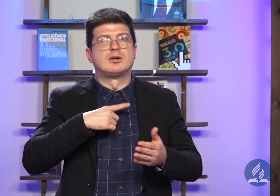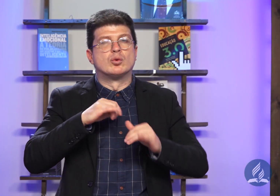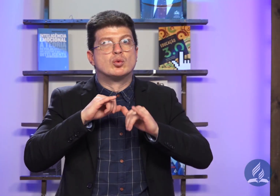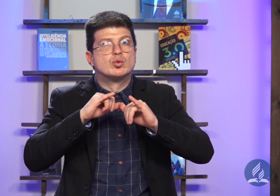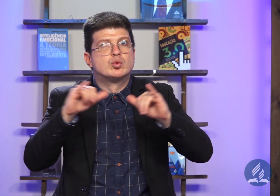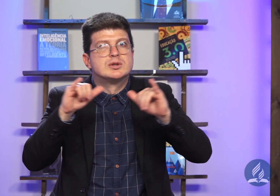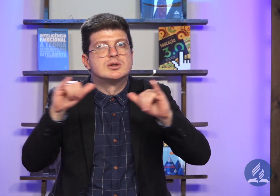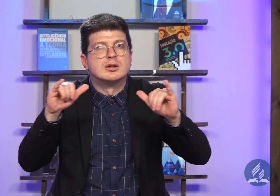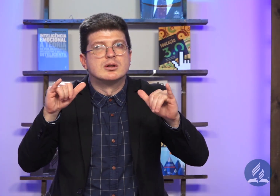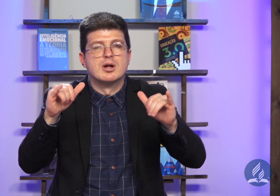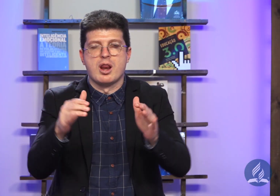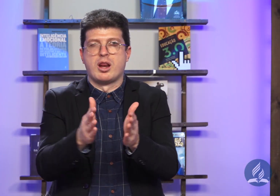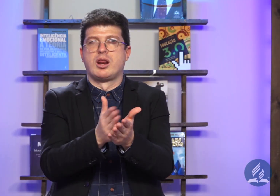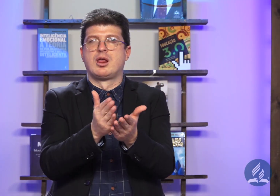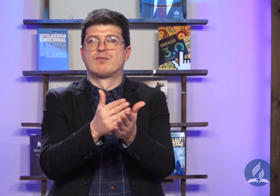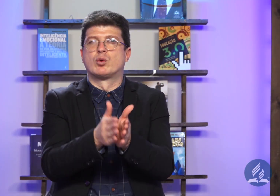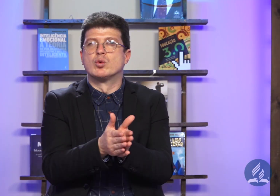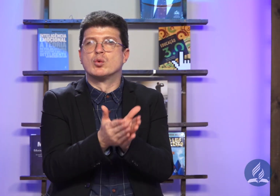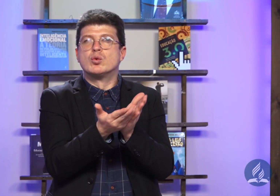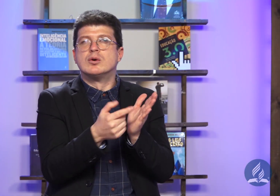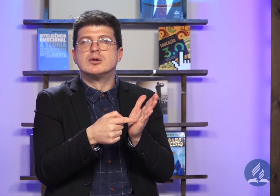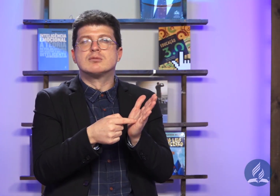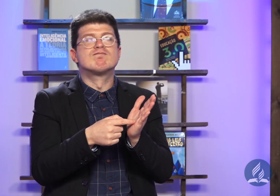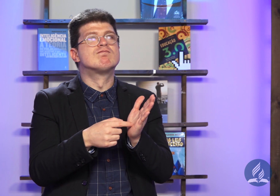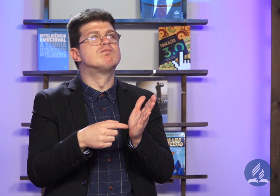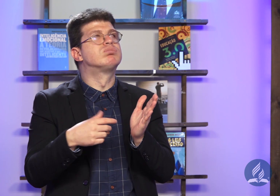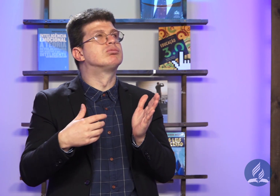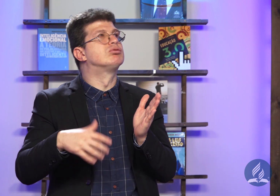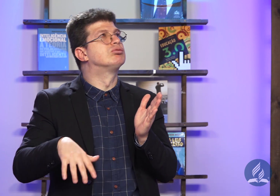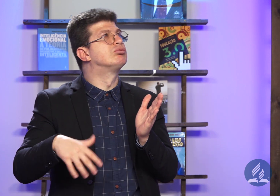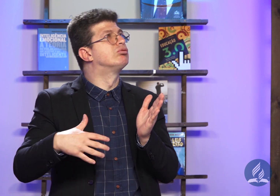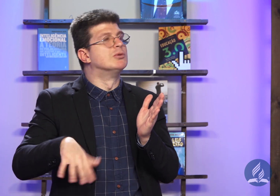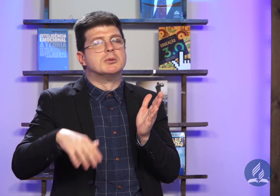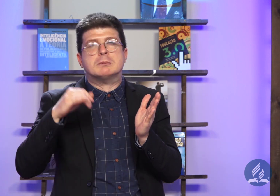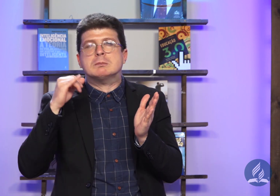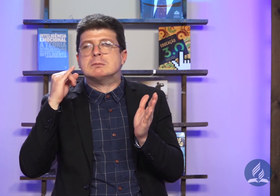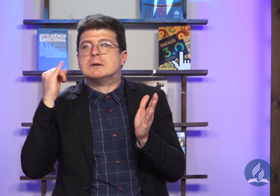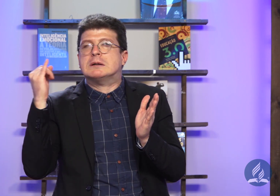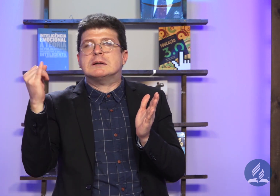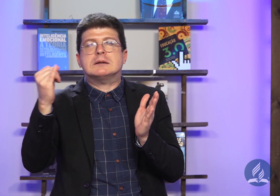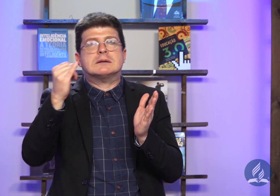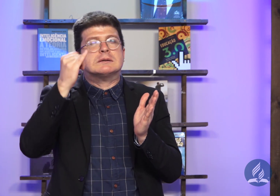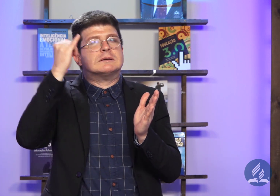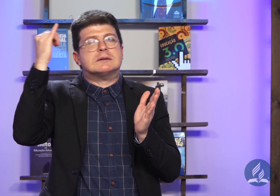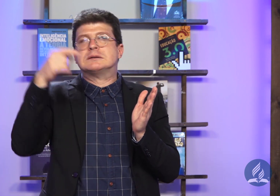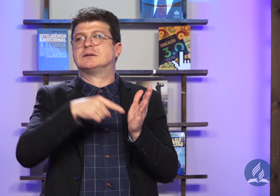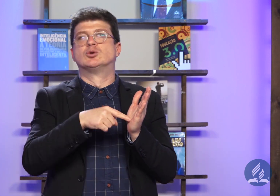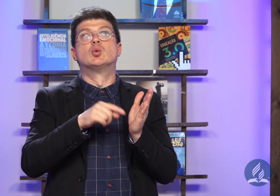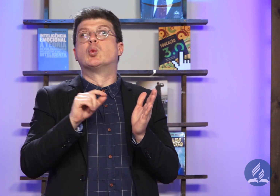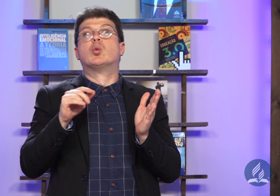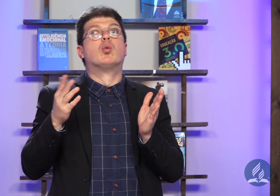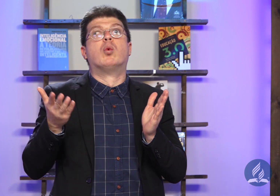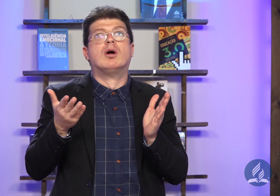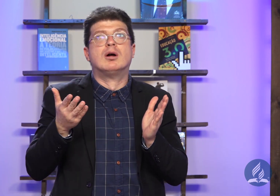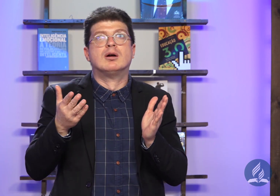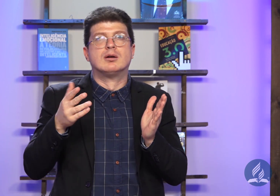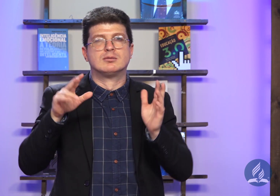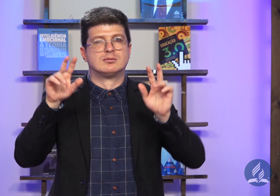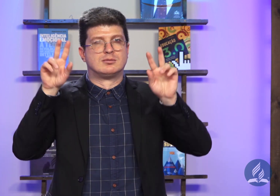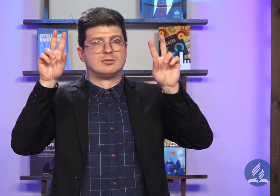temos uma informação importante sobre um livro muito importante, um livro